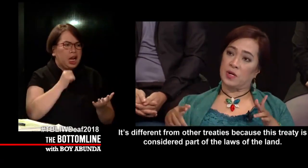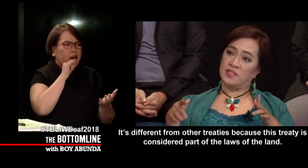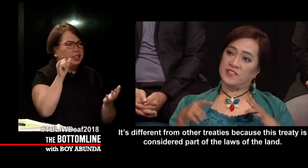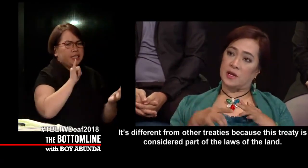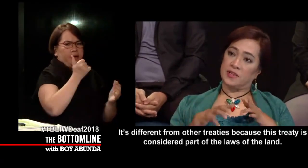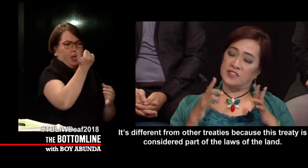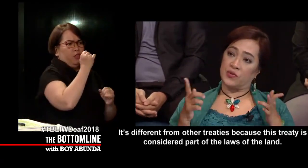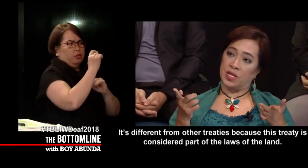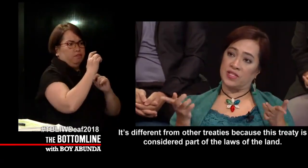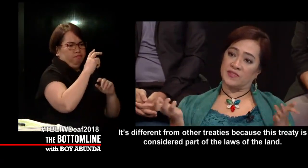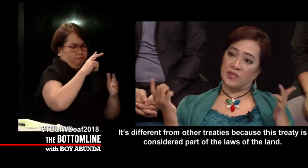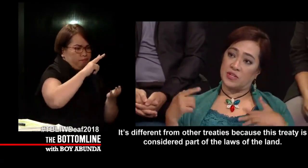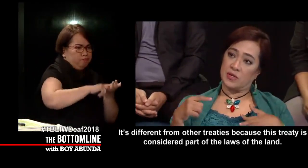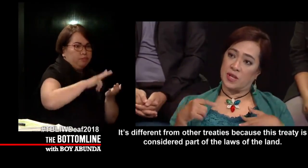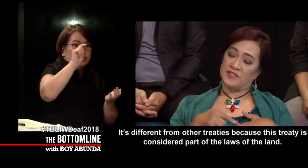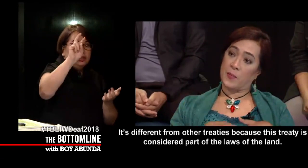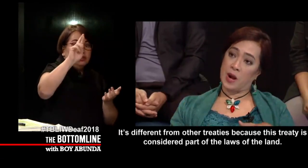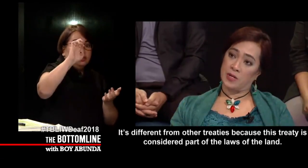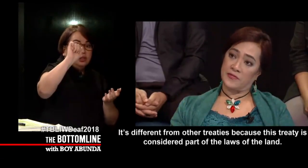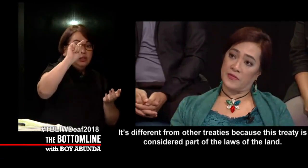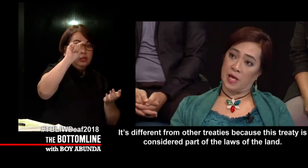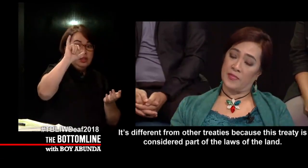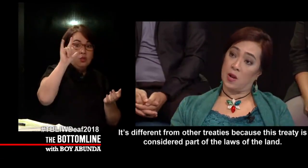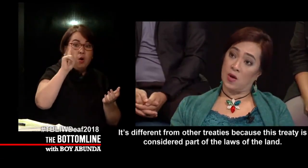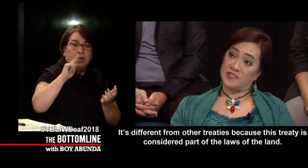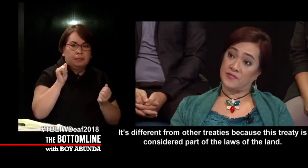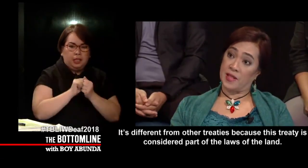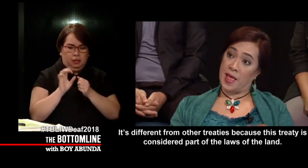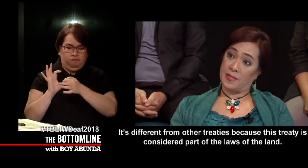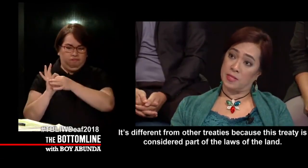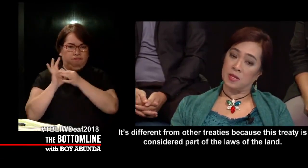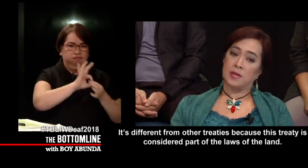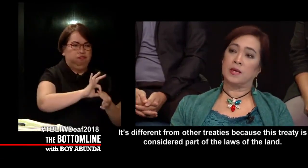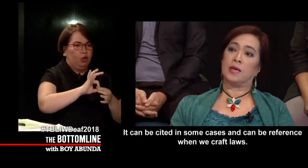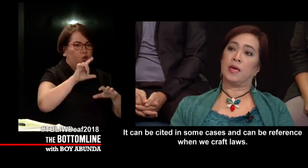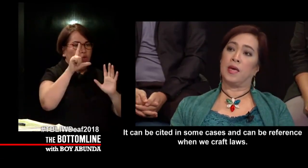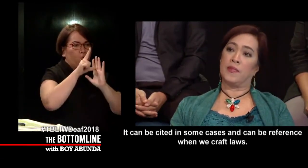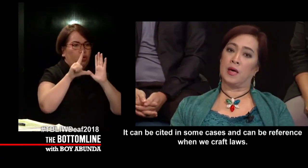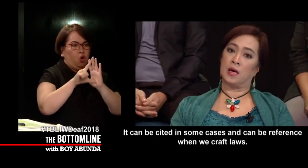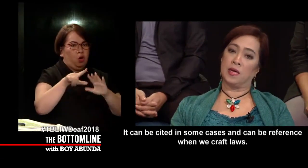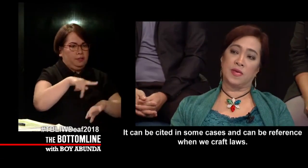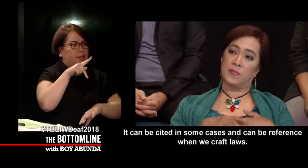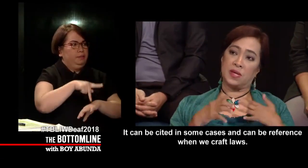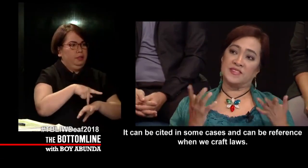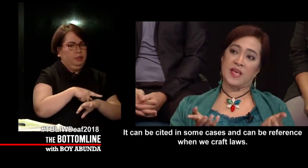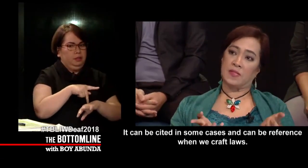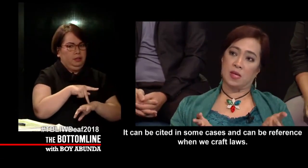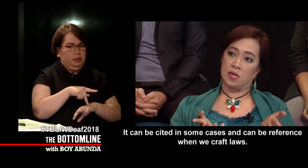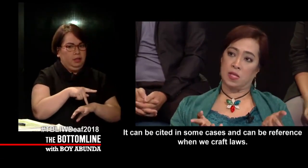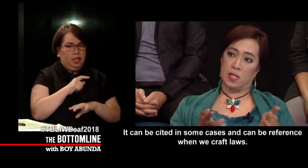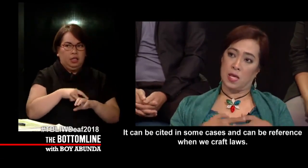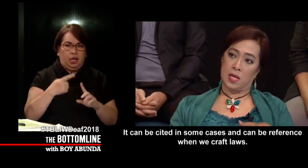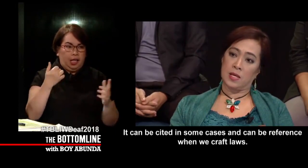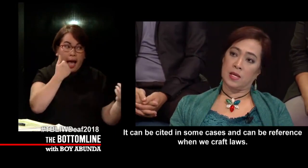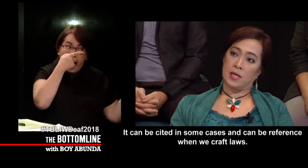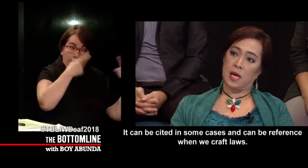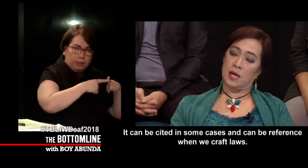treaties because this treaty is considered as a part of the laws of the land. And it can be cited